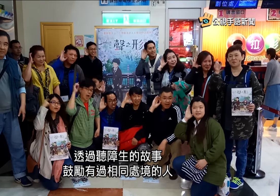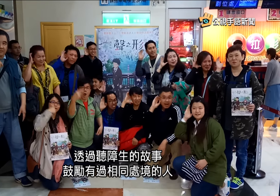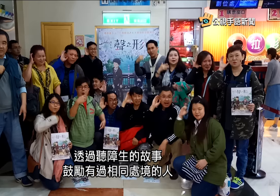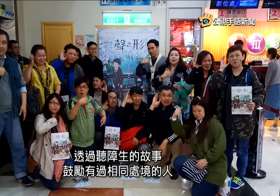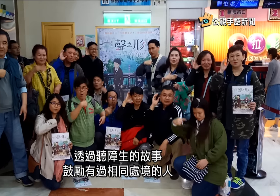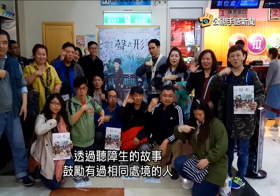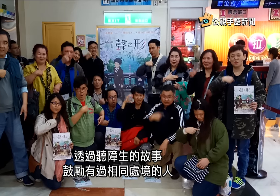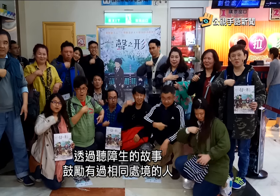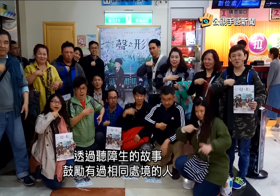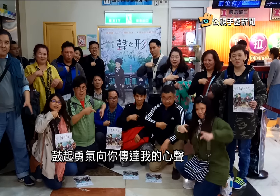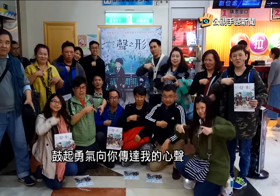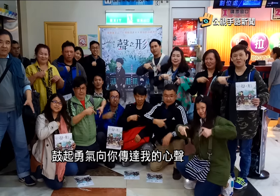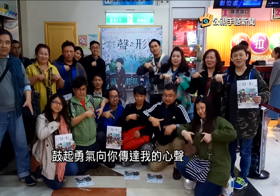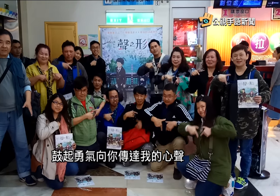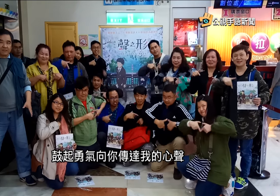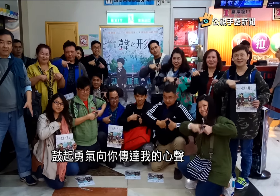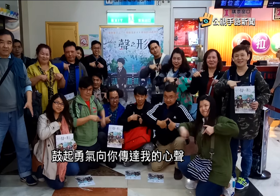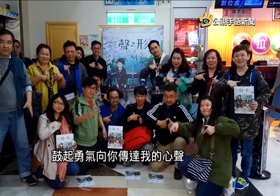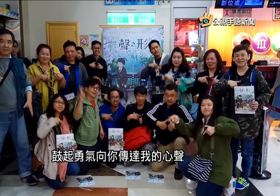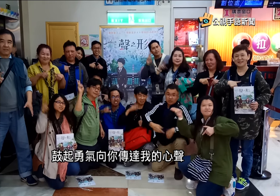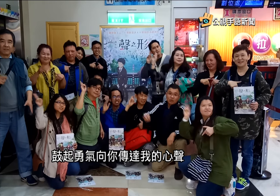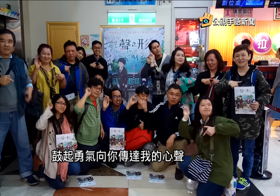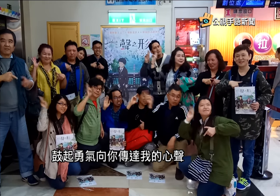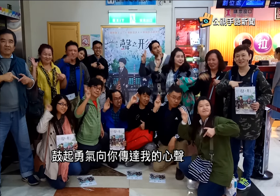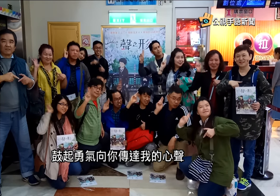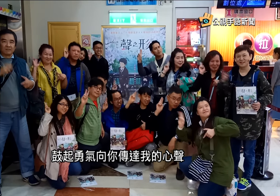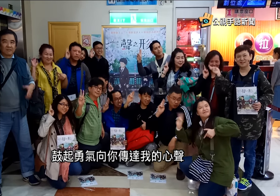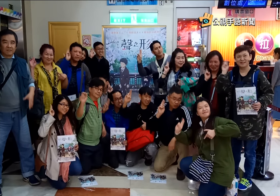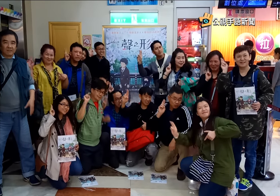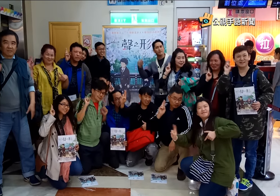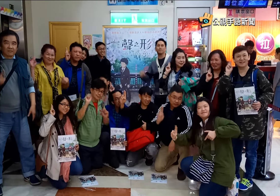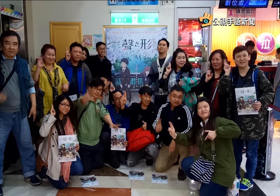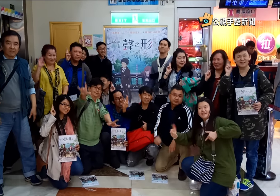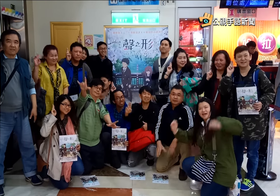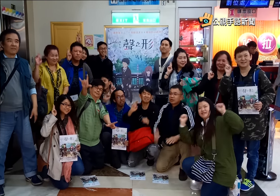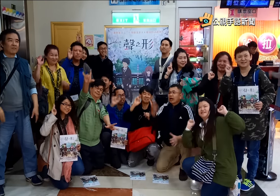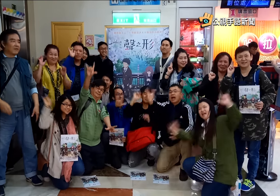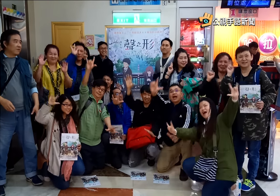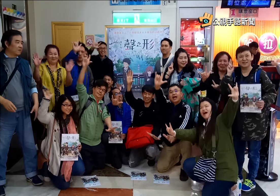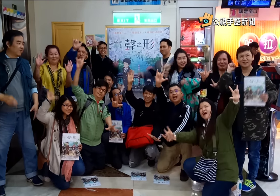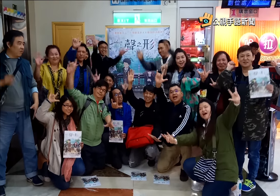境的人鼓起勇气向你传达我的心声。记者牛学文、陈信龙台北报道。